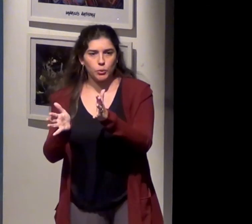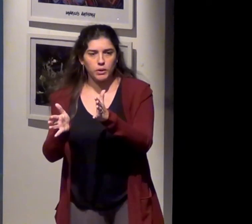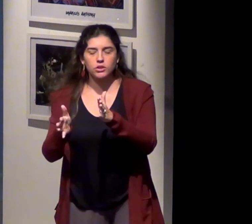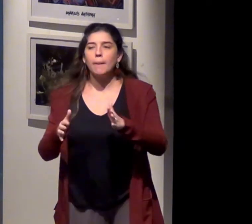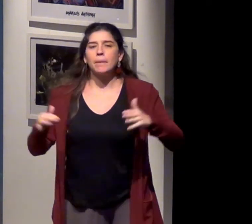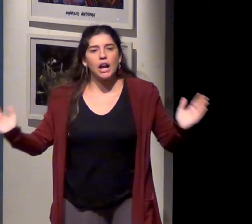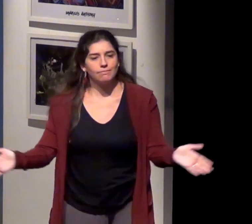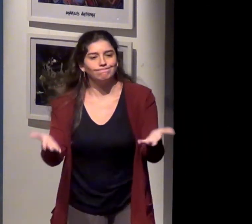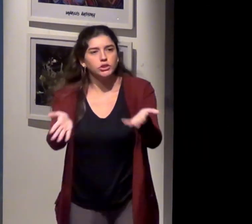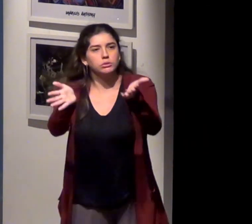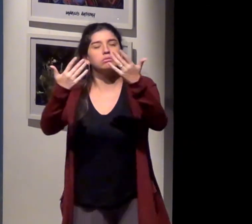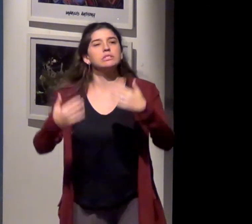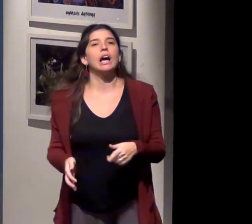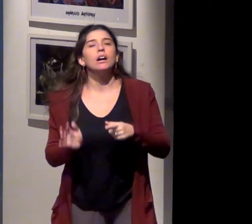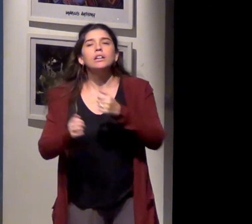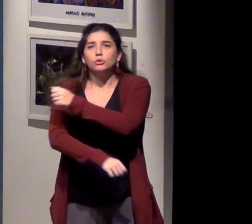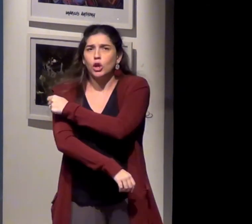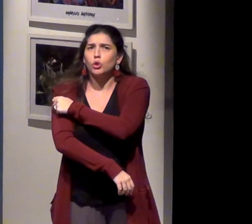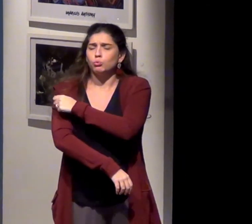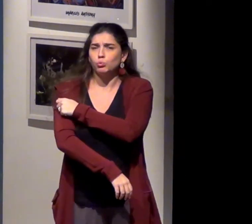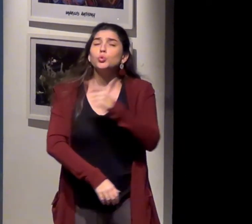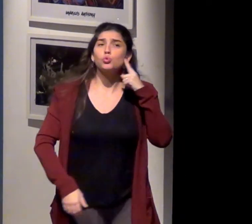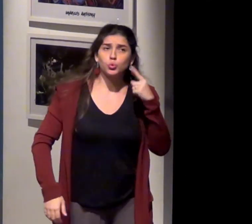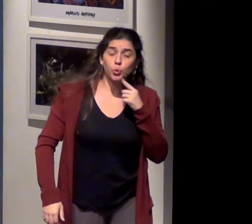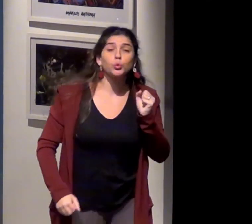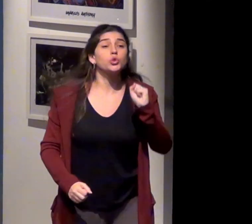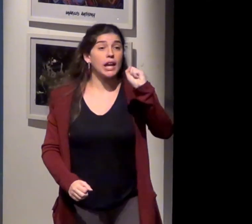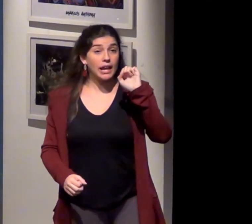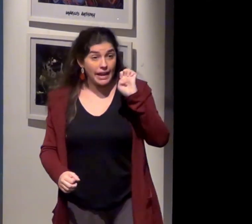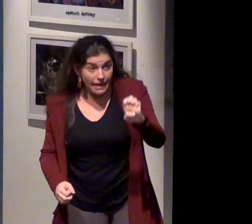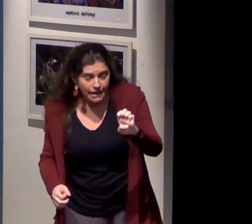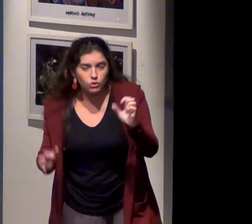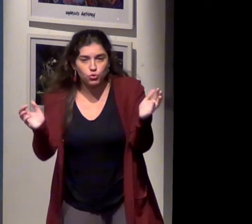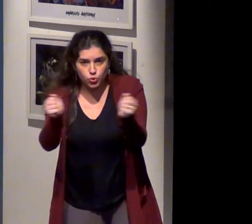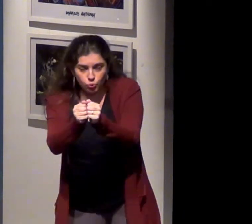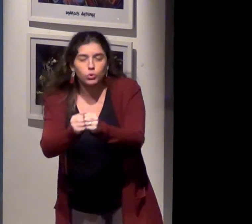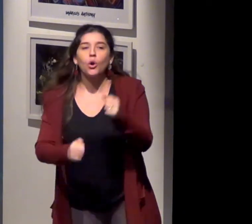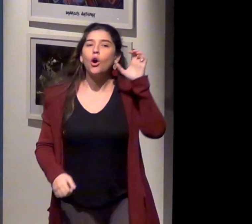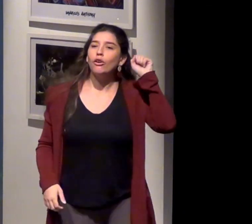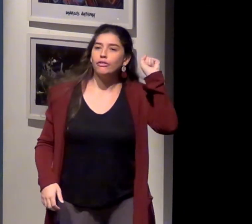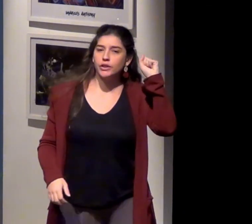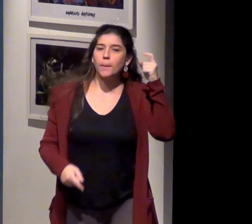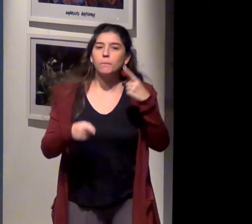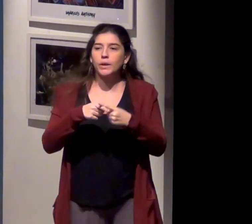material em língua de sinais para ter mais estímulo, né, para os alunos serem mais estimulados e junto com os